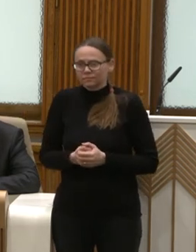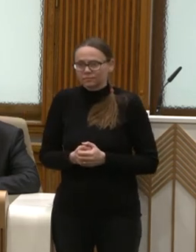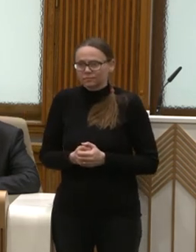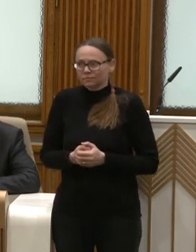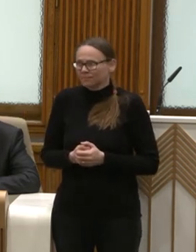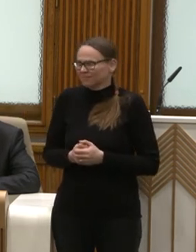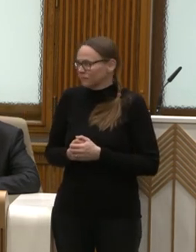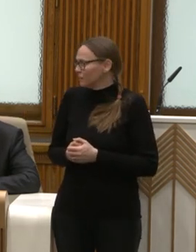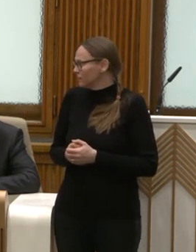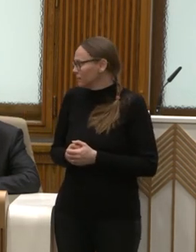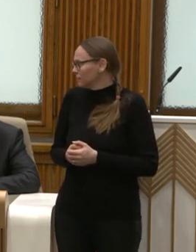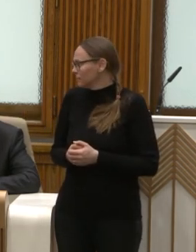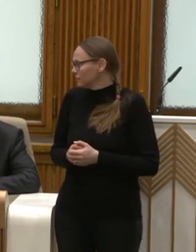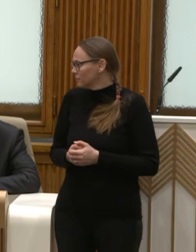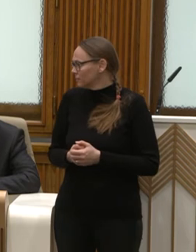besedo.